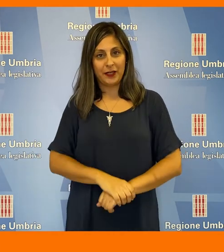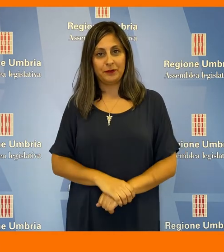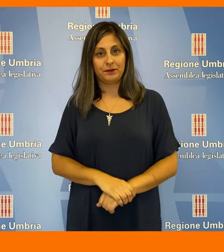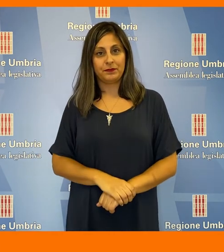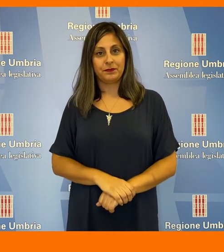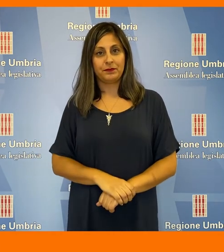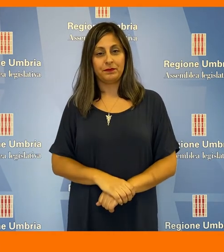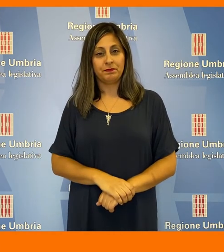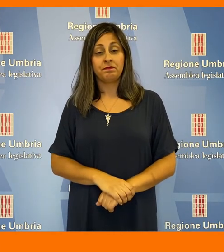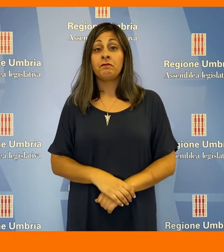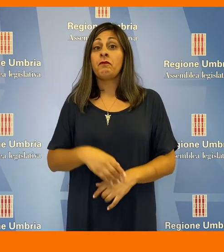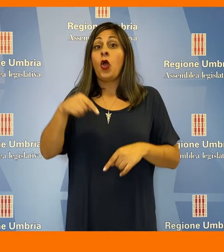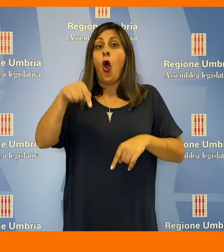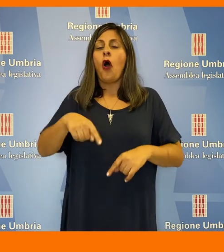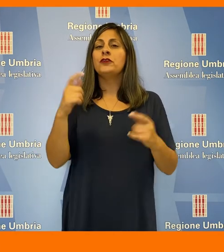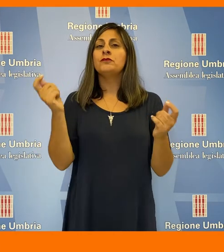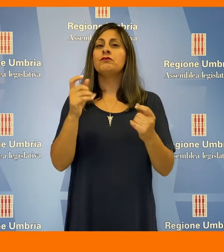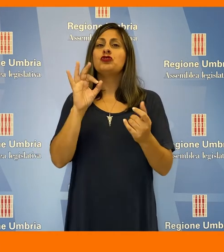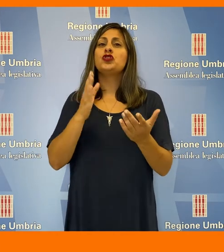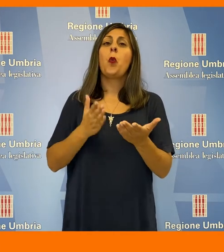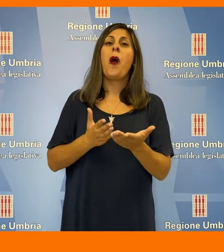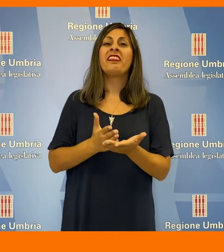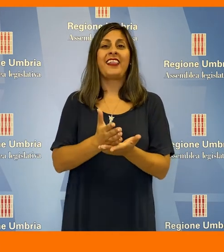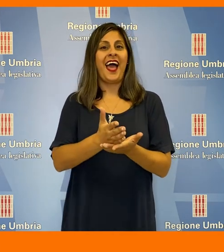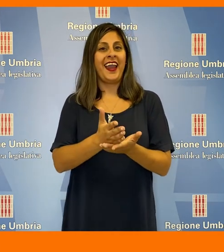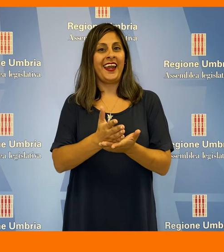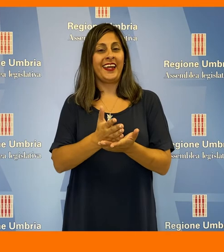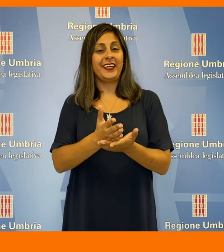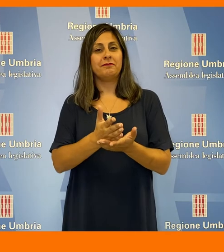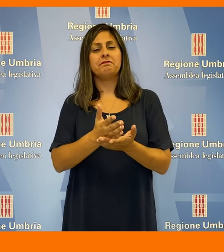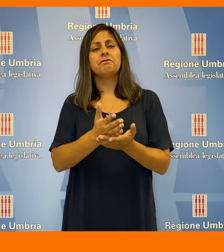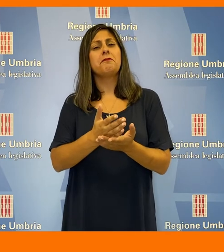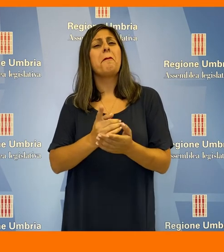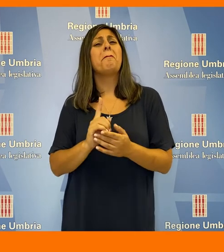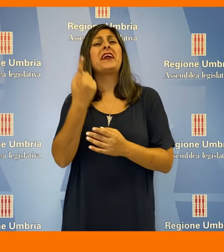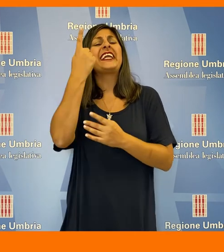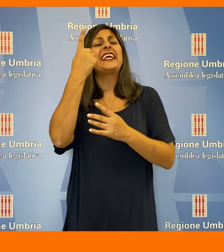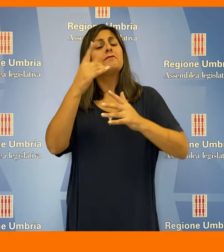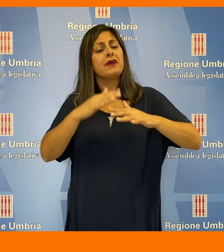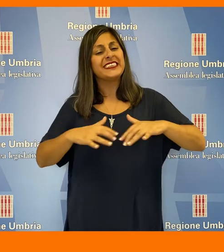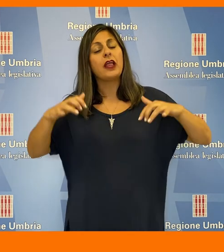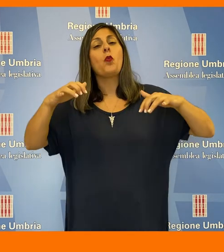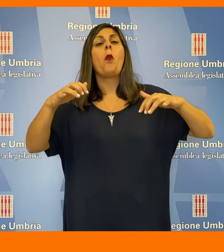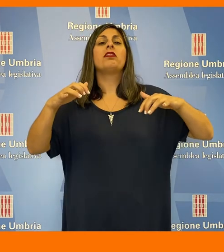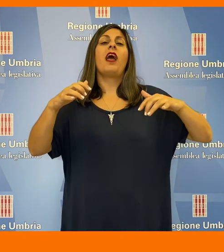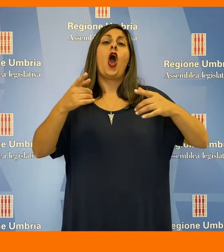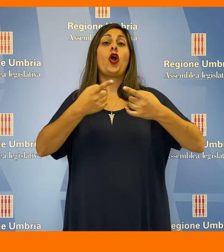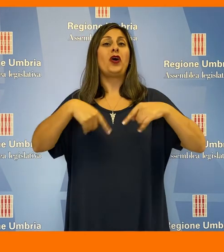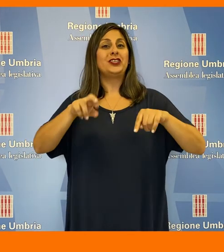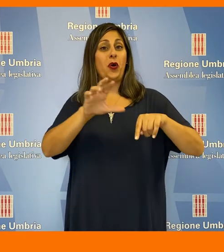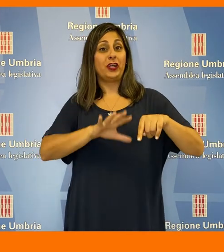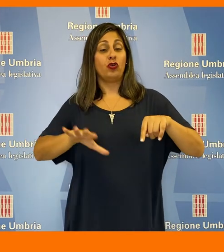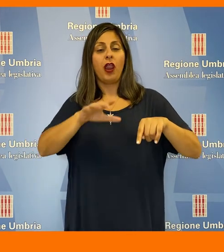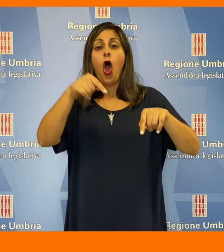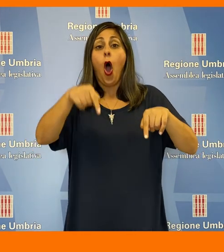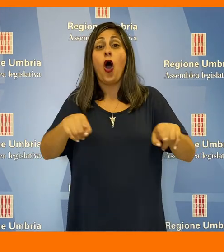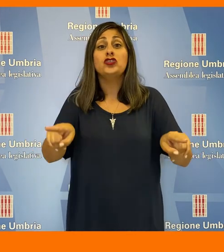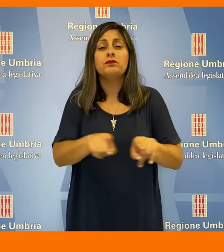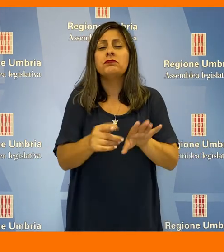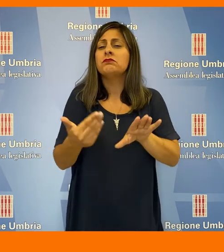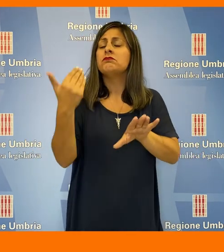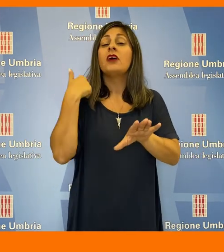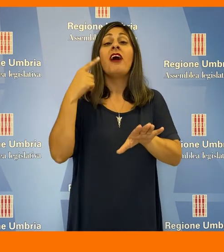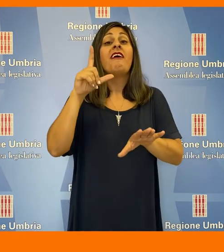regionali. Oggi abbiamo celebrato i 50 anni della prima seduta del Consiglio regionale. Oggi